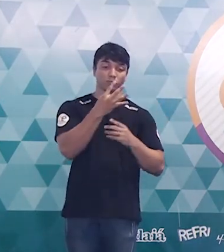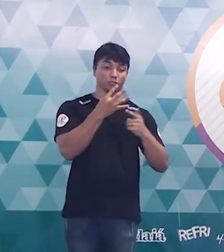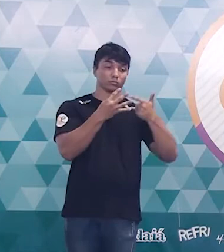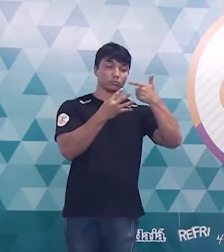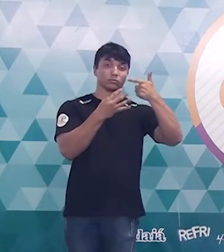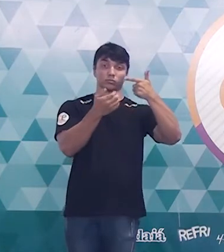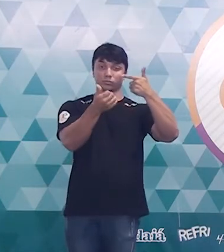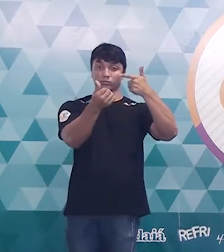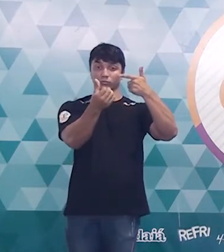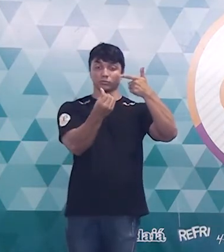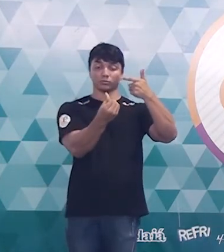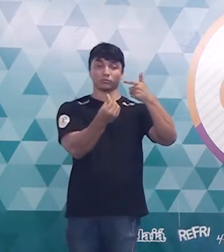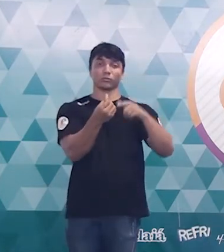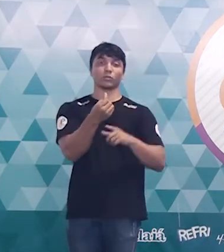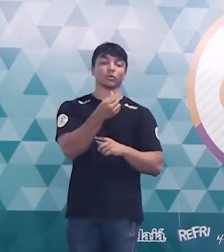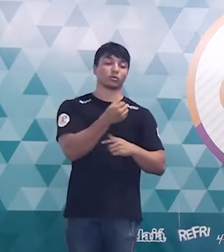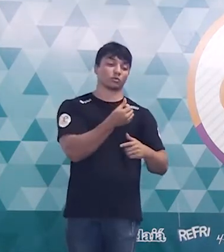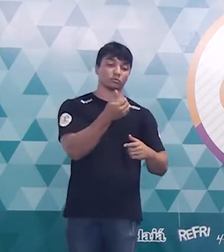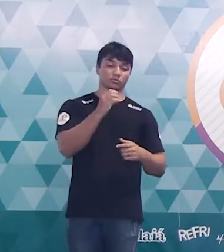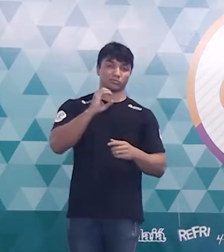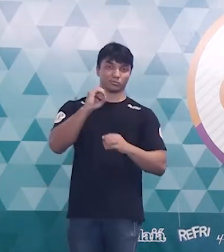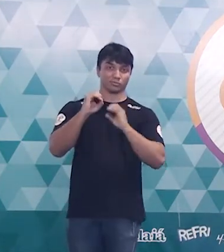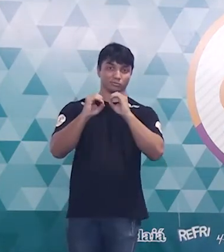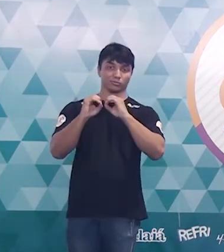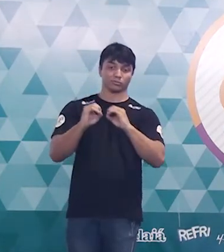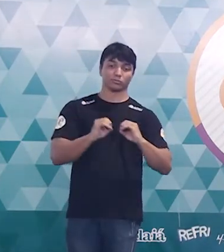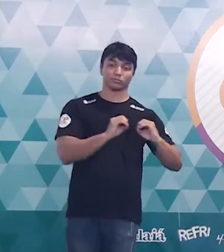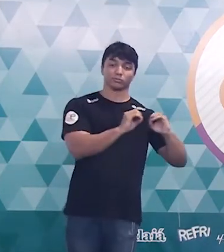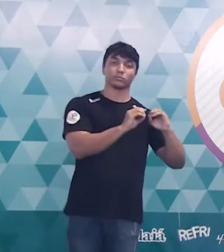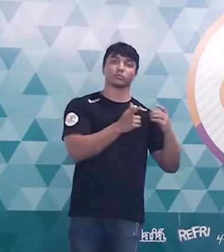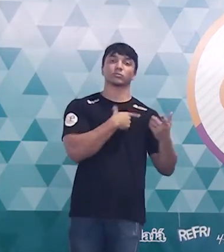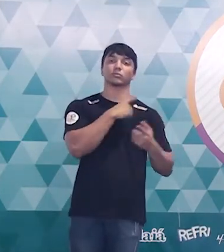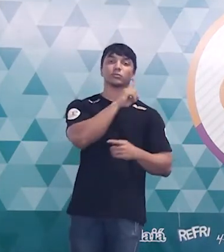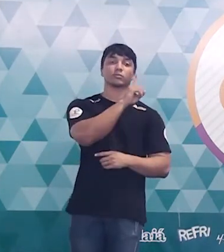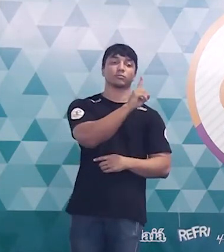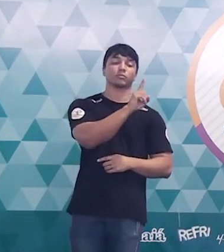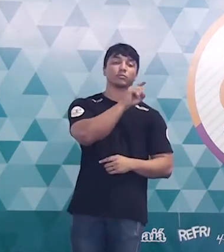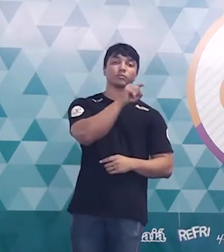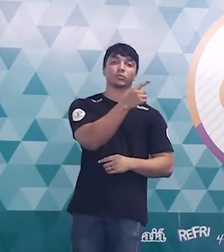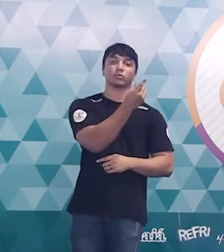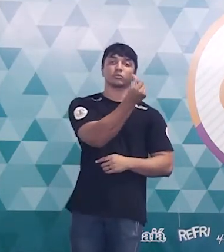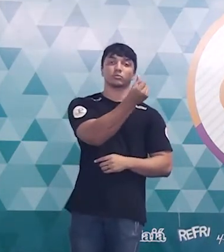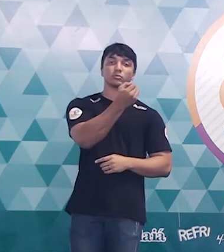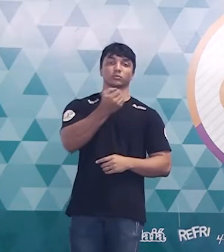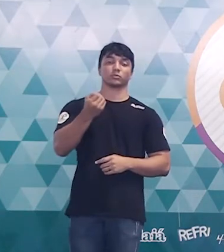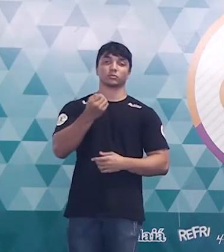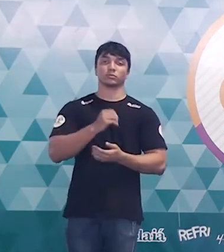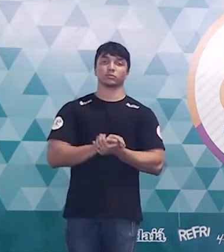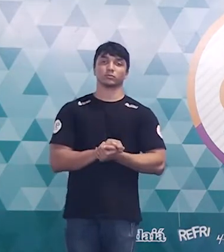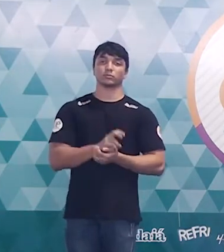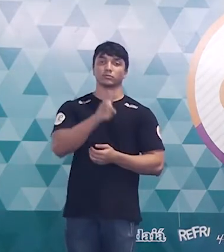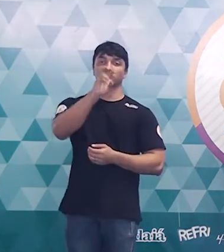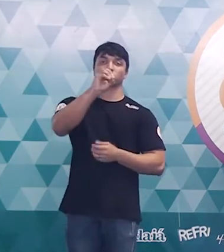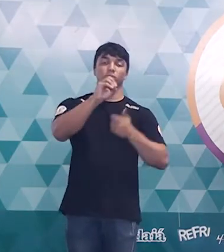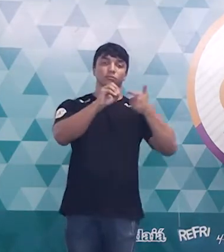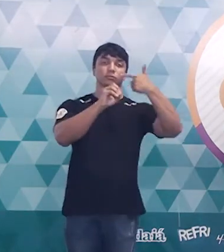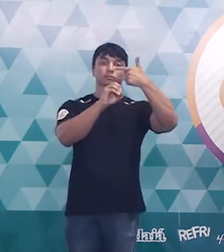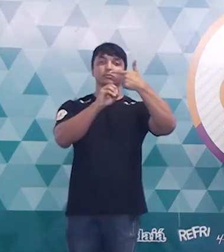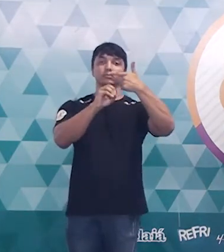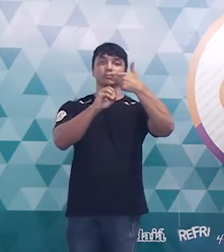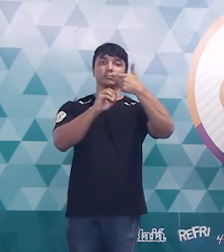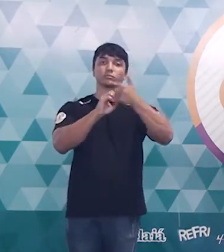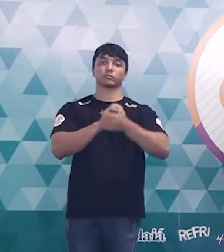quadrado é 16. 2 zeros no final dá quanto? 1.600. Quanto é que é 50 ao